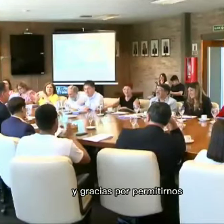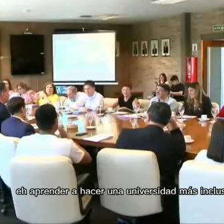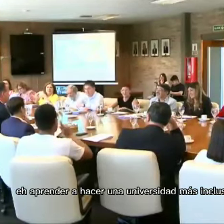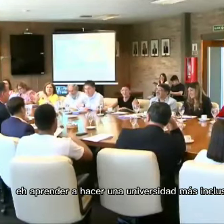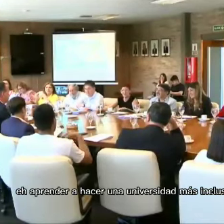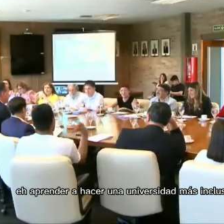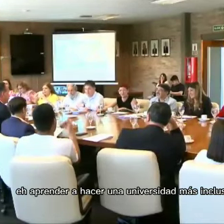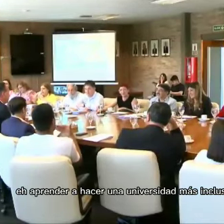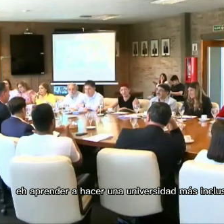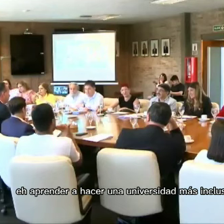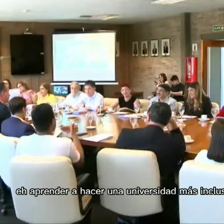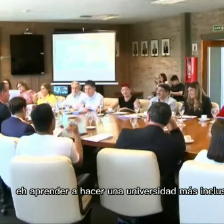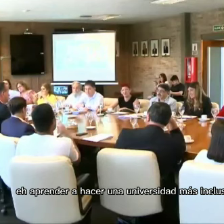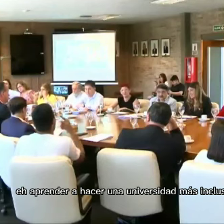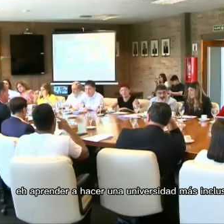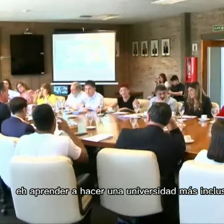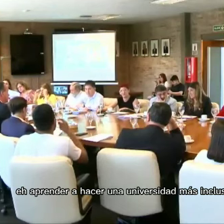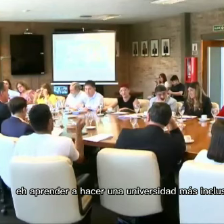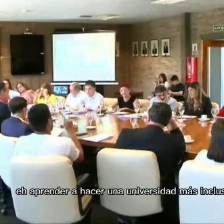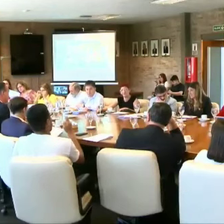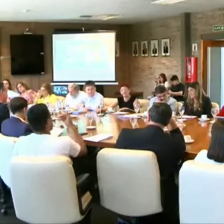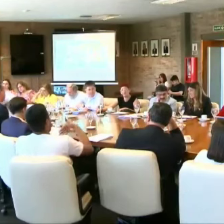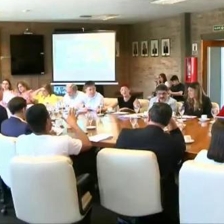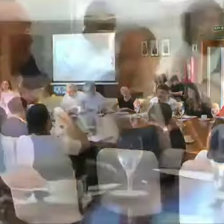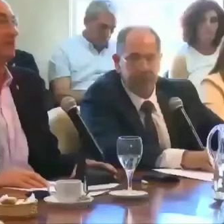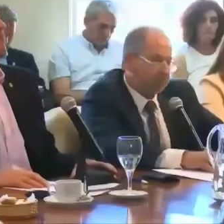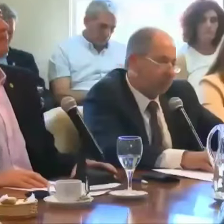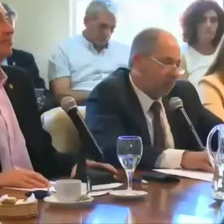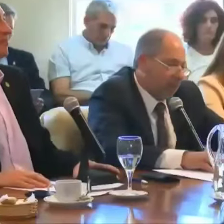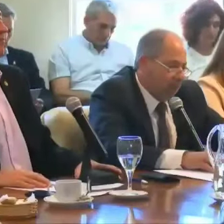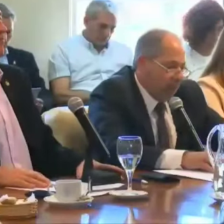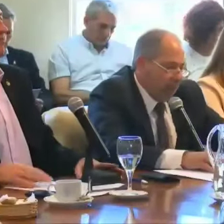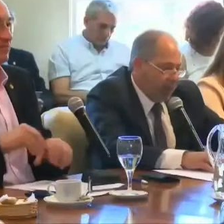permitirnos aprender a hacer una universidad más inclusiva. Bien.